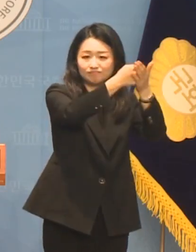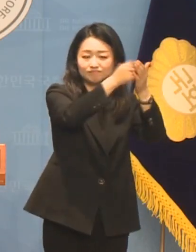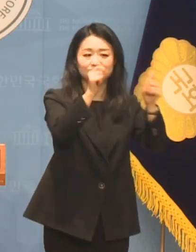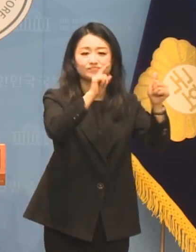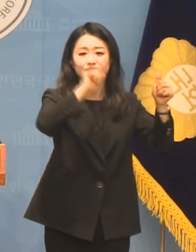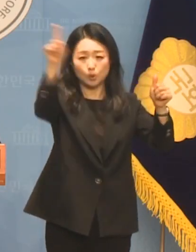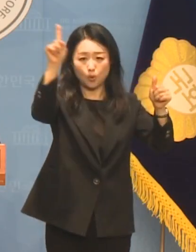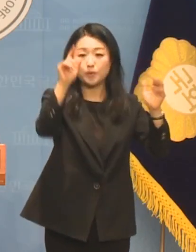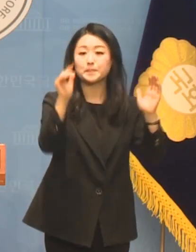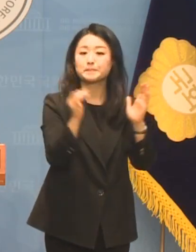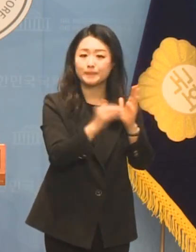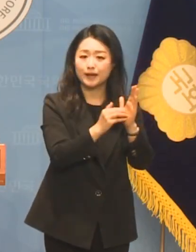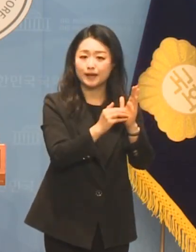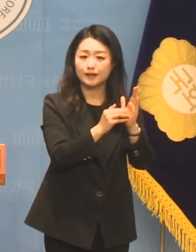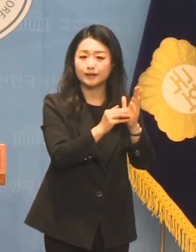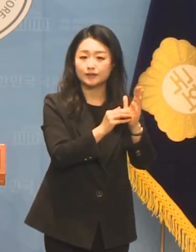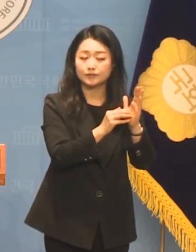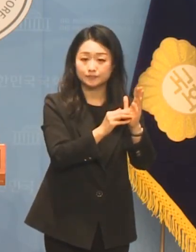기소했습니다.